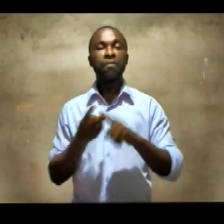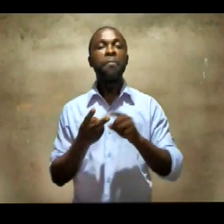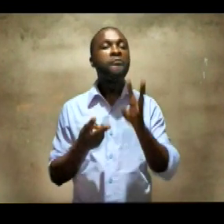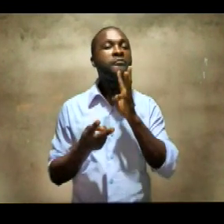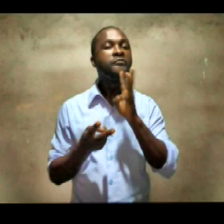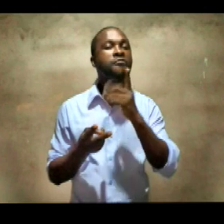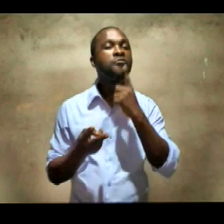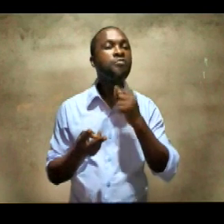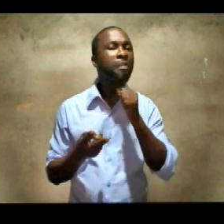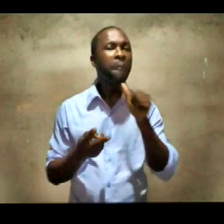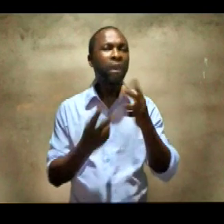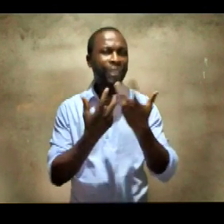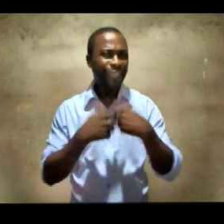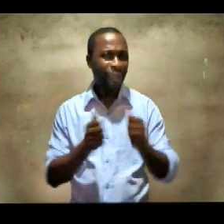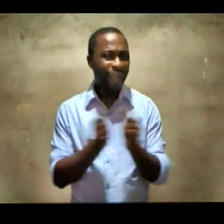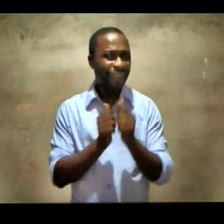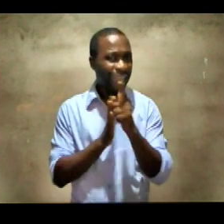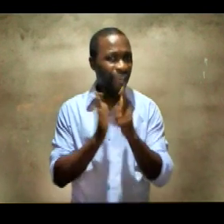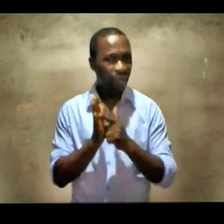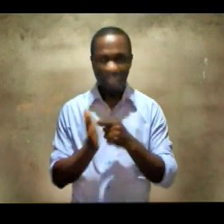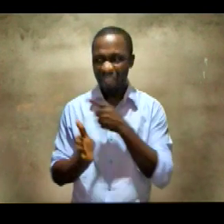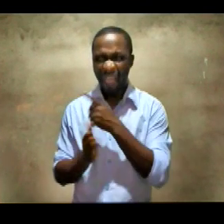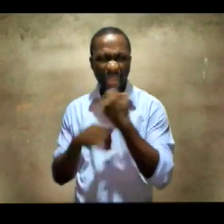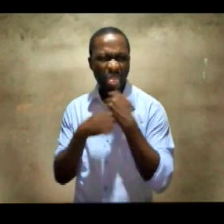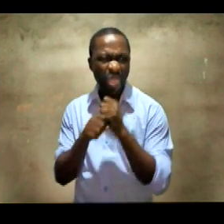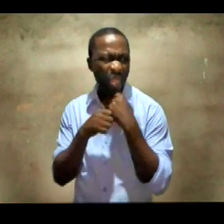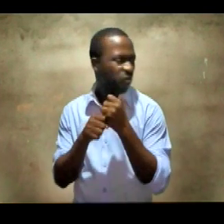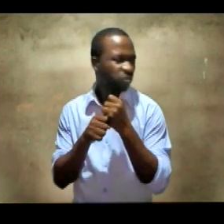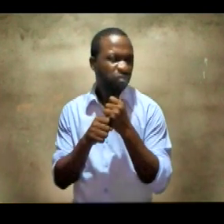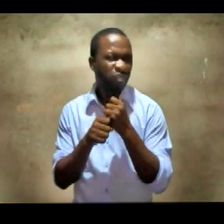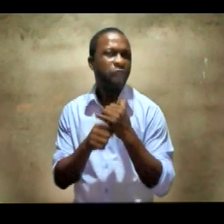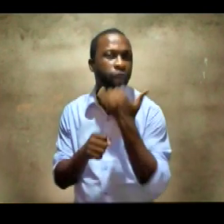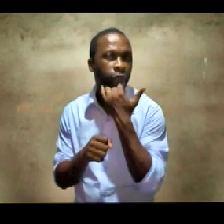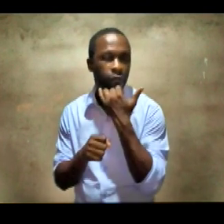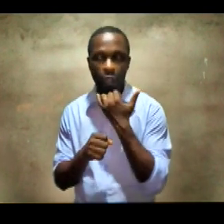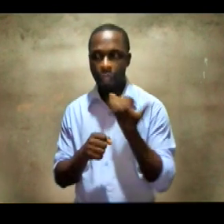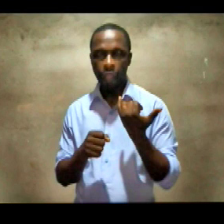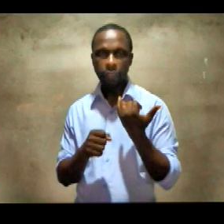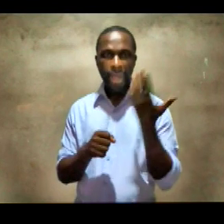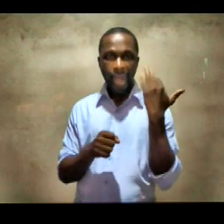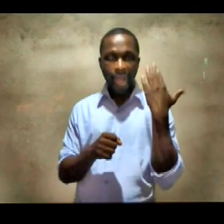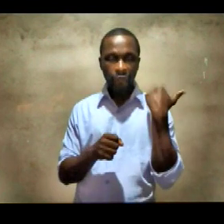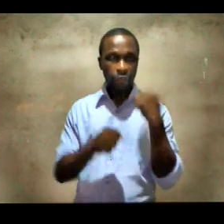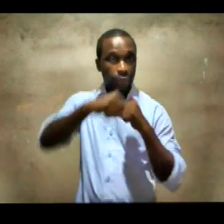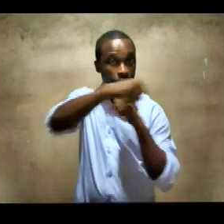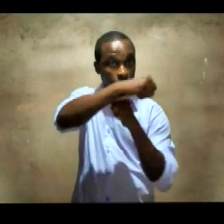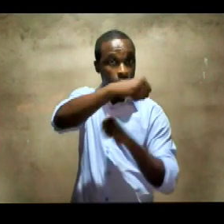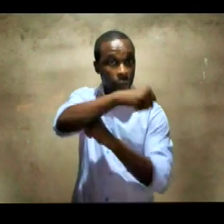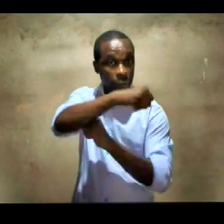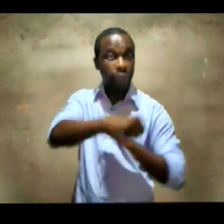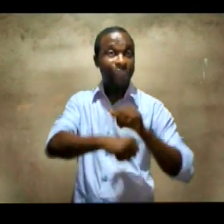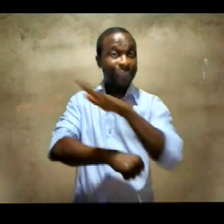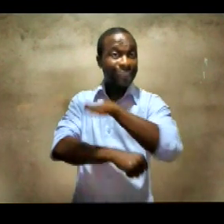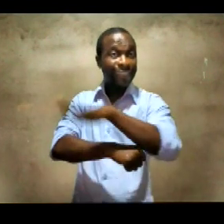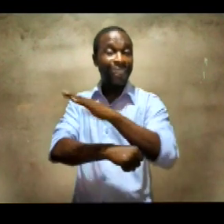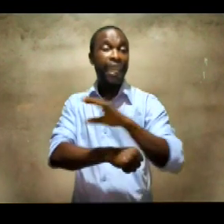Bonabéry-Douala. L'opération Alcomi 3, menée dans la nuit du 2 décembre 2019 autour de 23h, a été conduite par le chef